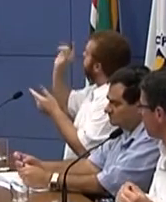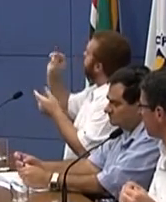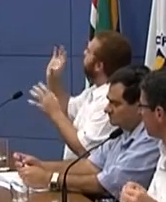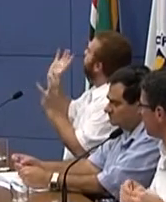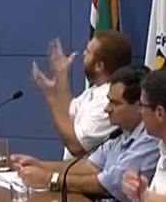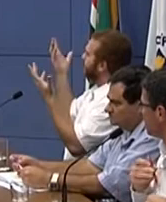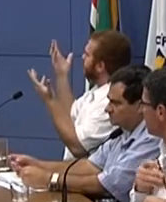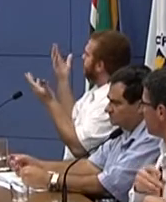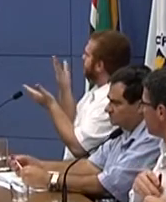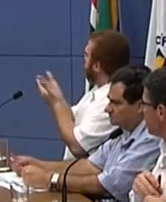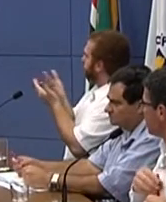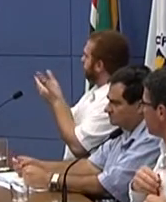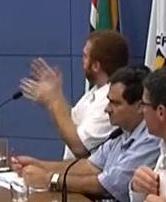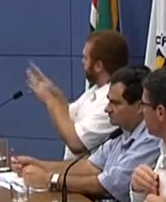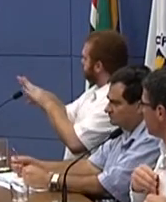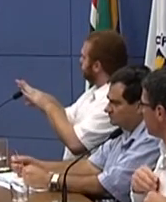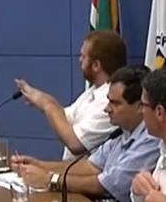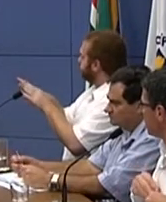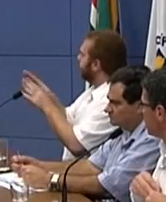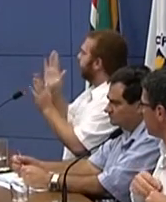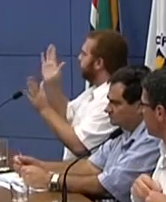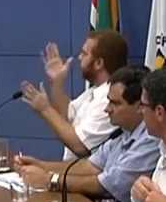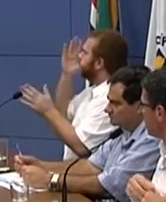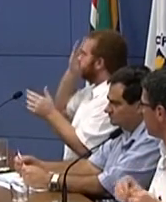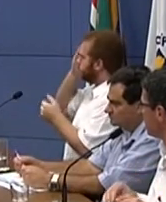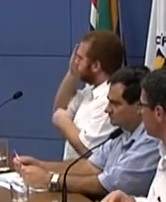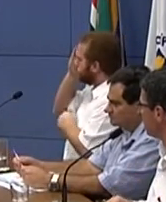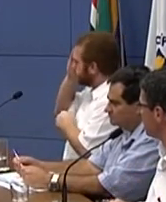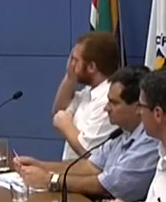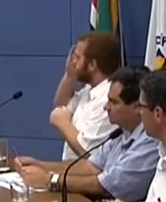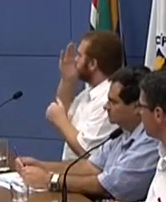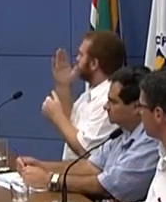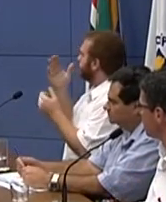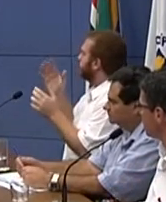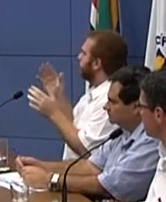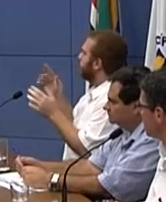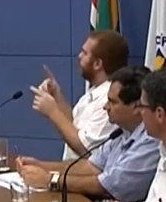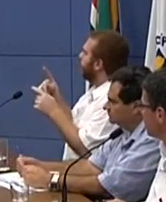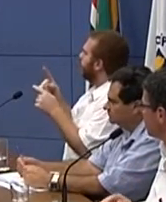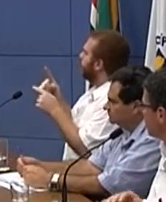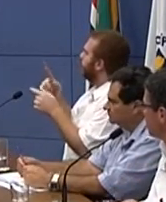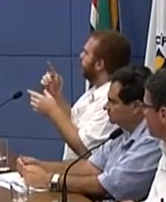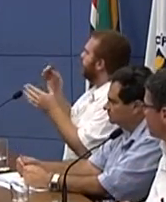mas eu não sei por que a escola bilíngue fechou.